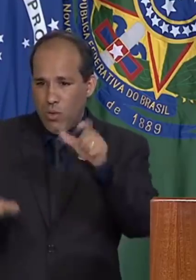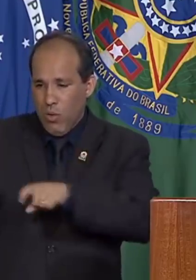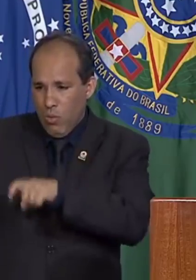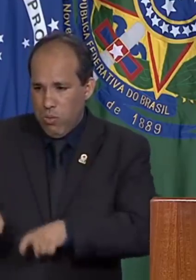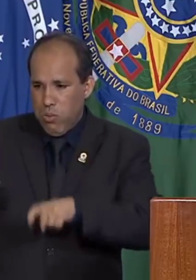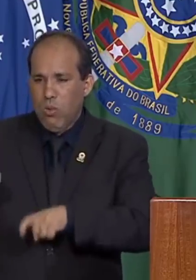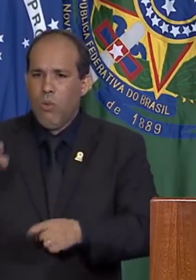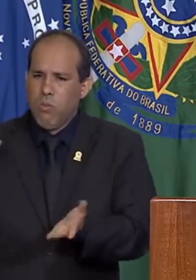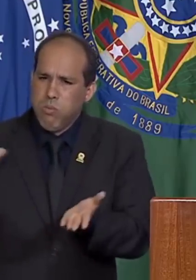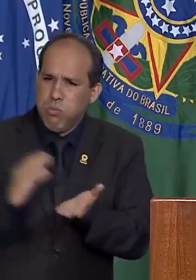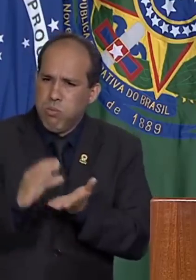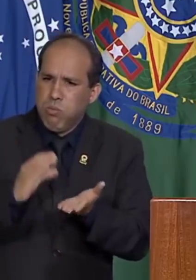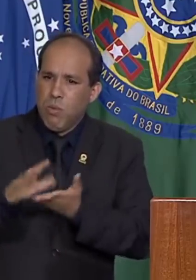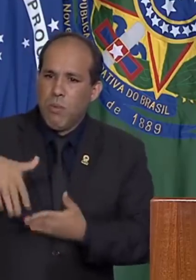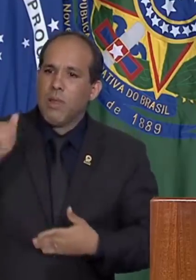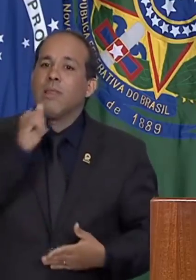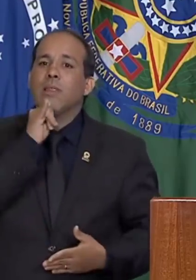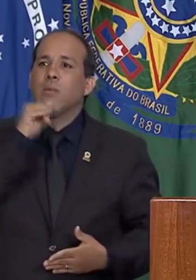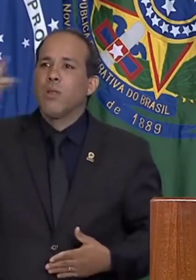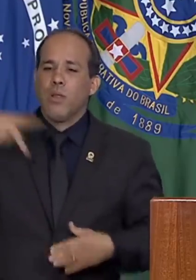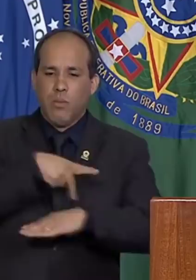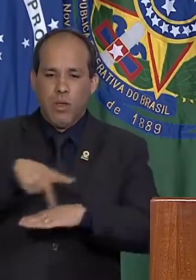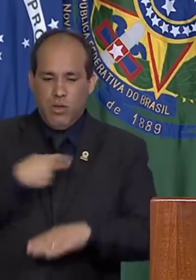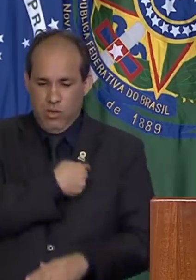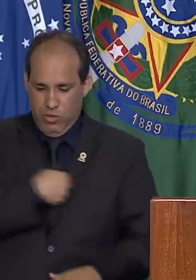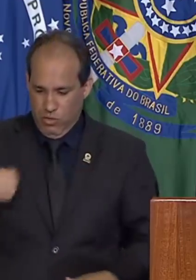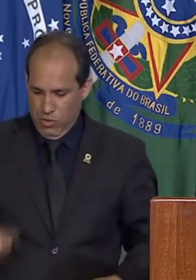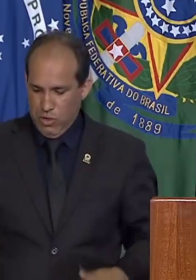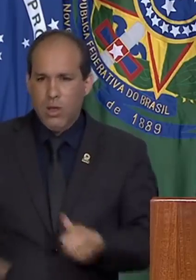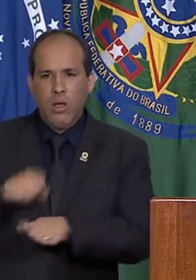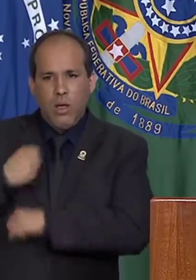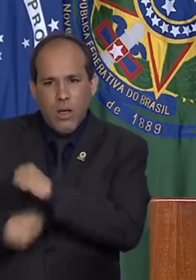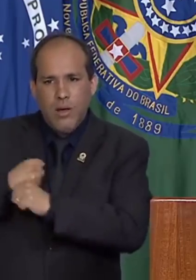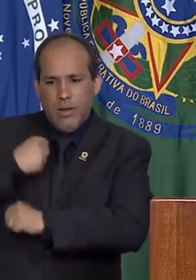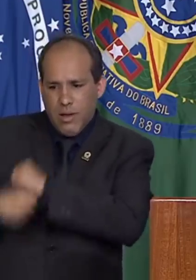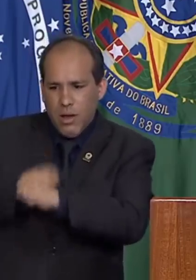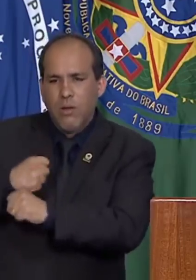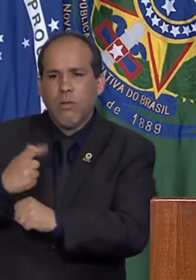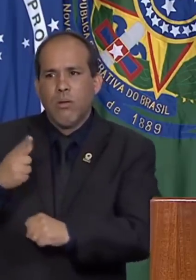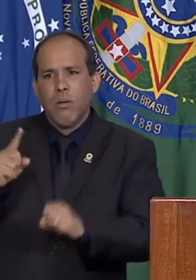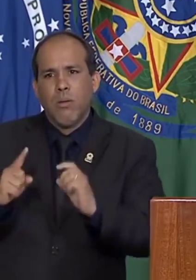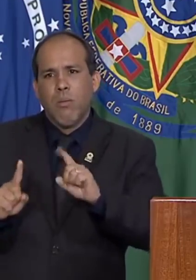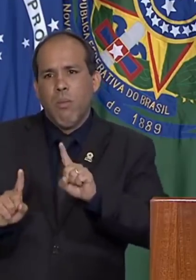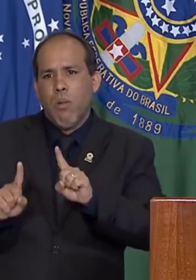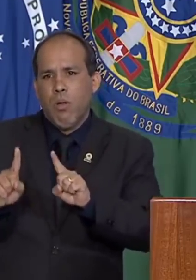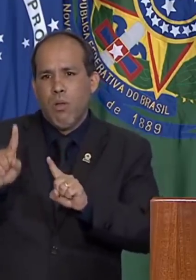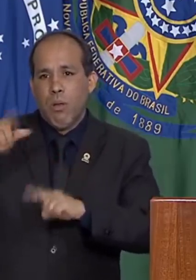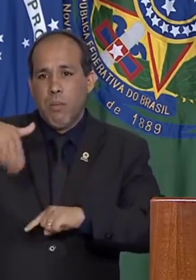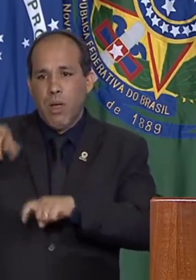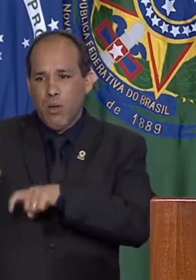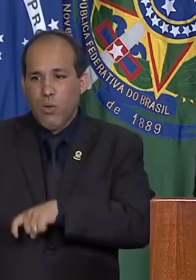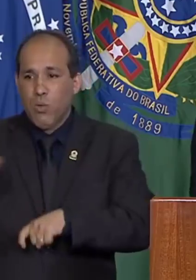mais invista. Vocês podem ver, a China, ano a ano, se torna um país mais rural do